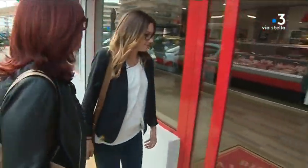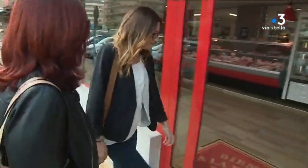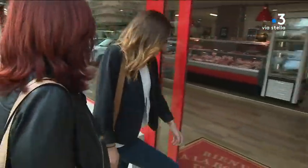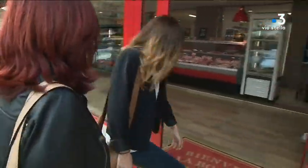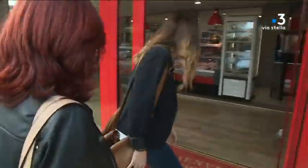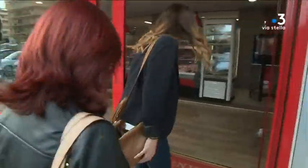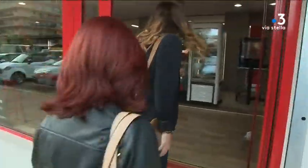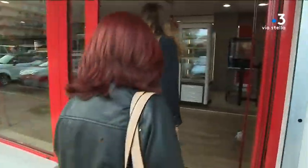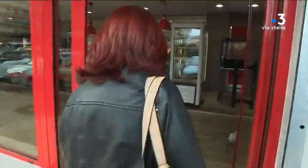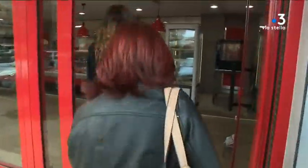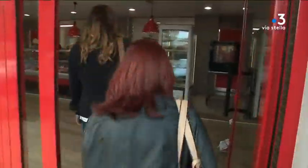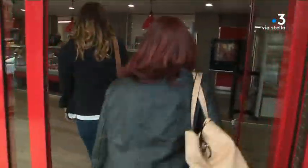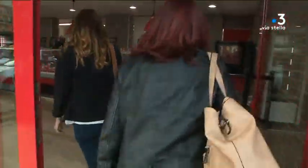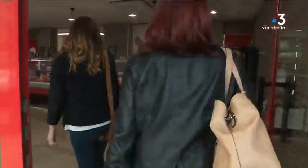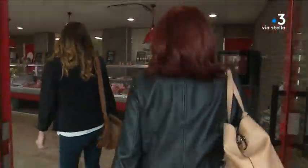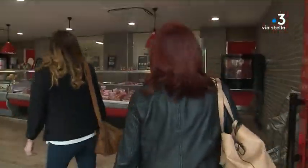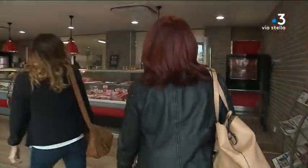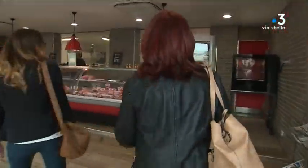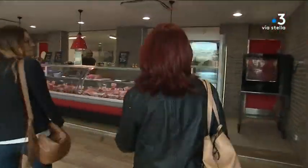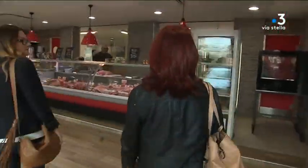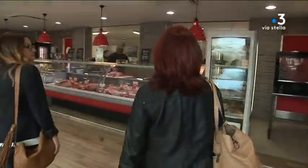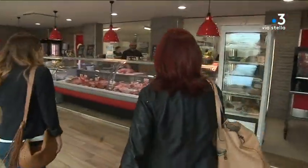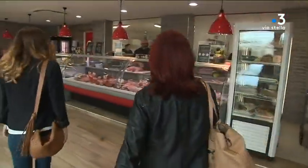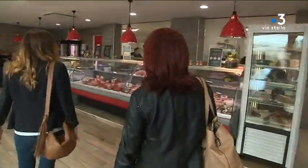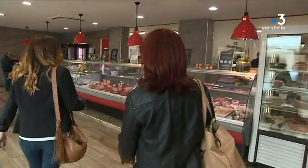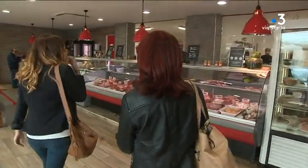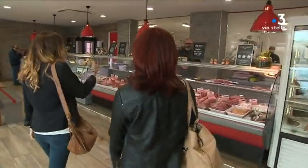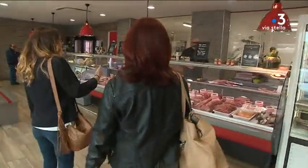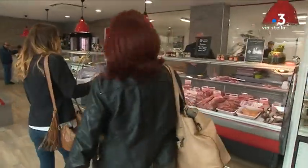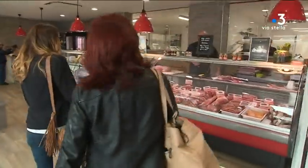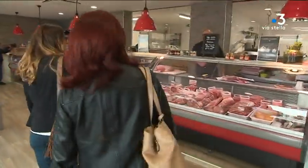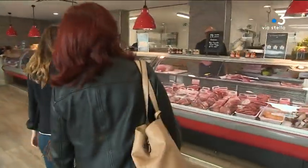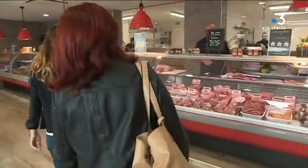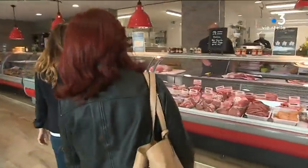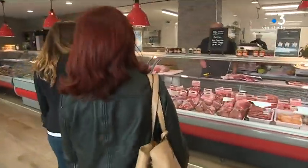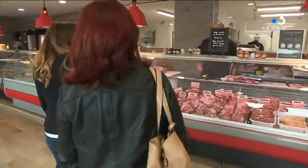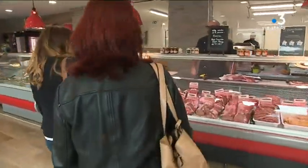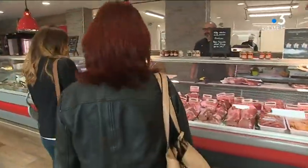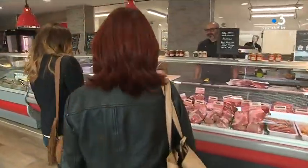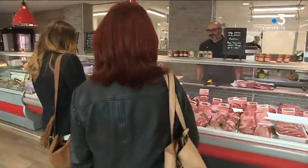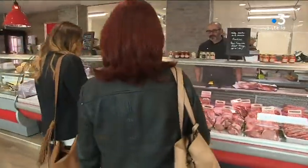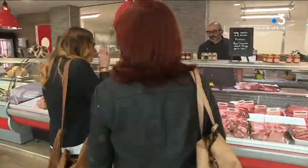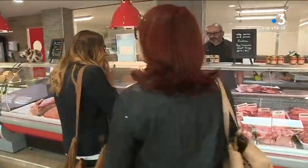Angélique à droite est sourde de naissance. Elle porte un appareil auditif.